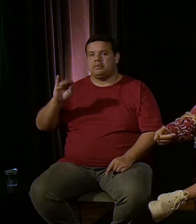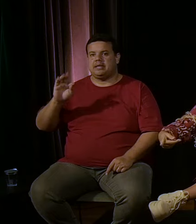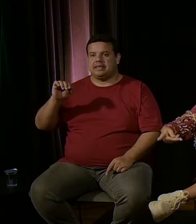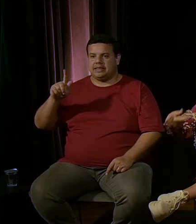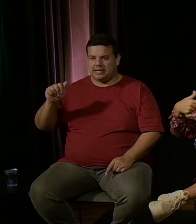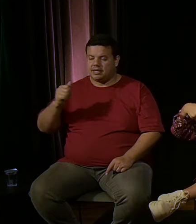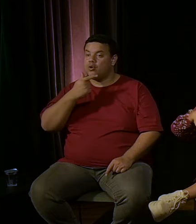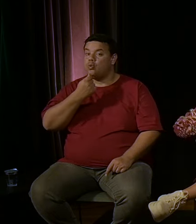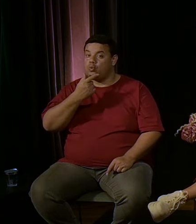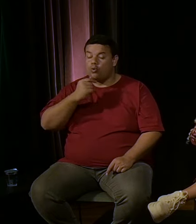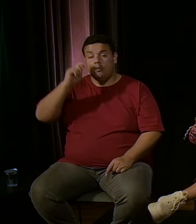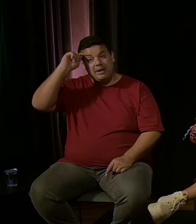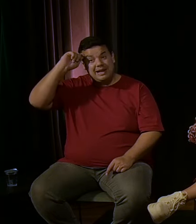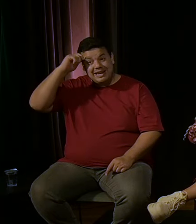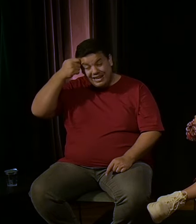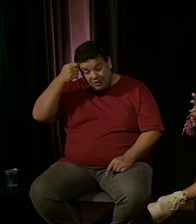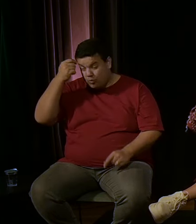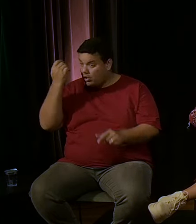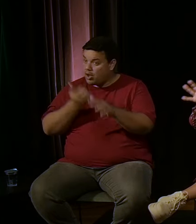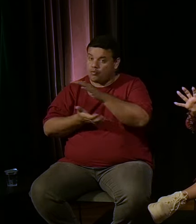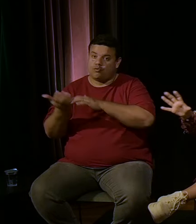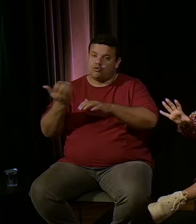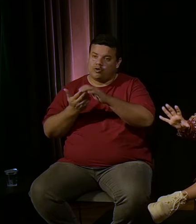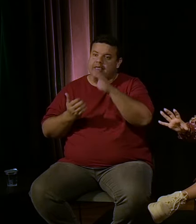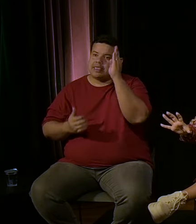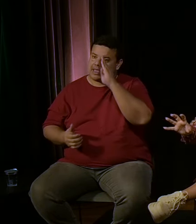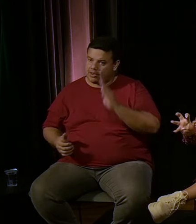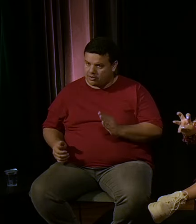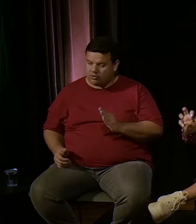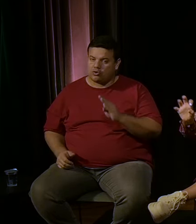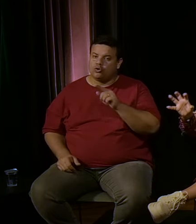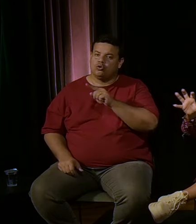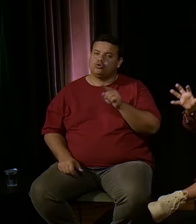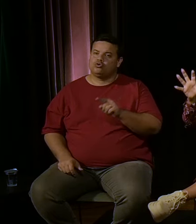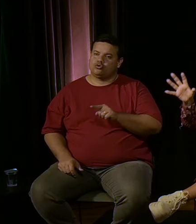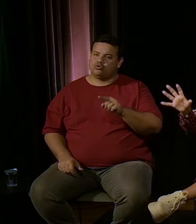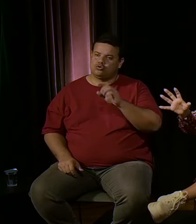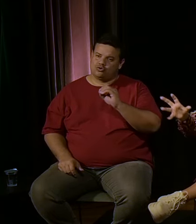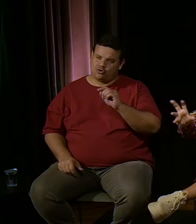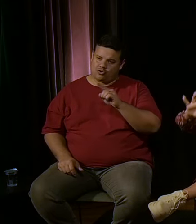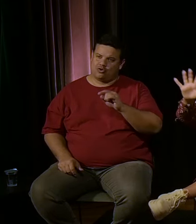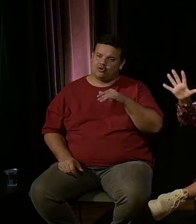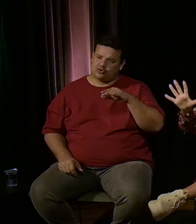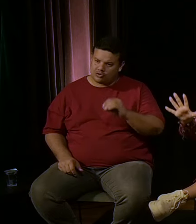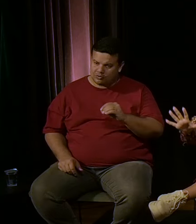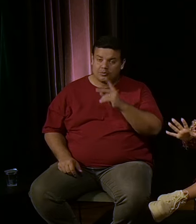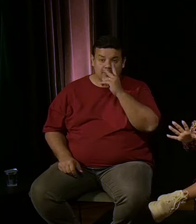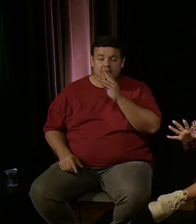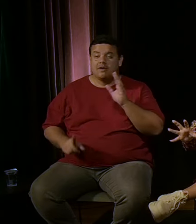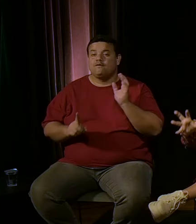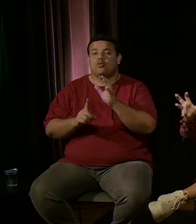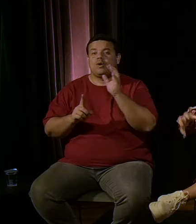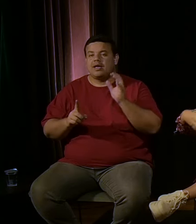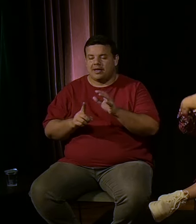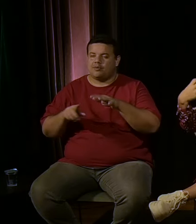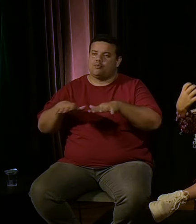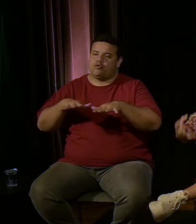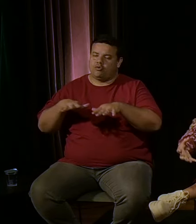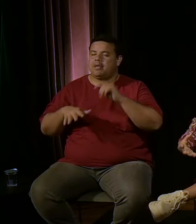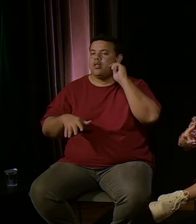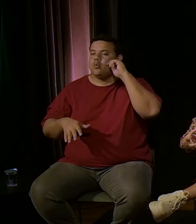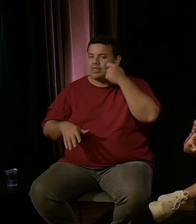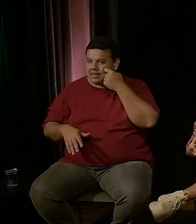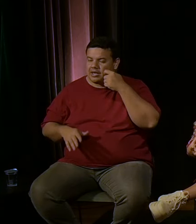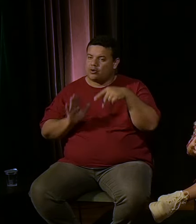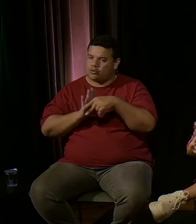nacionalista, e o Zózimo, por sua vez, teria uma influência ali do movimento negro afro-americano. E esse